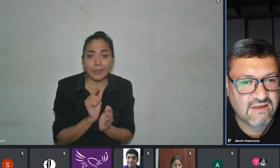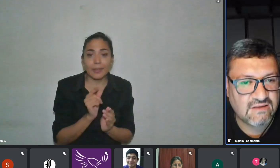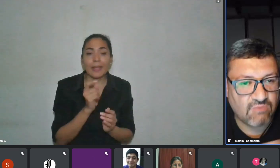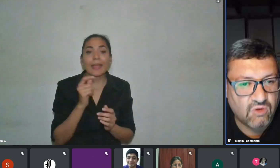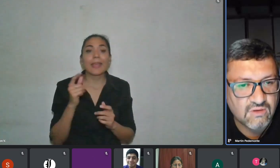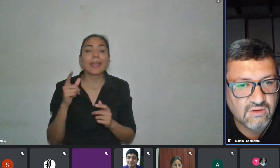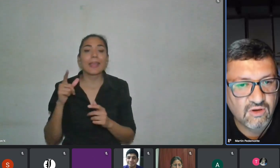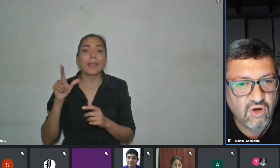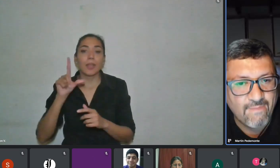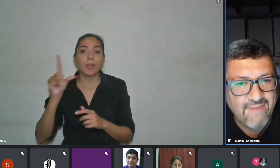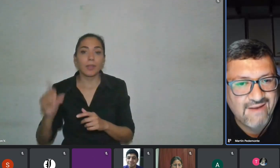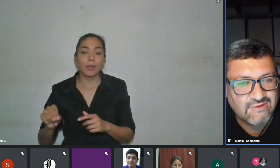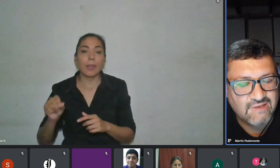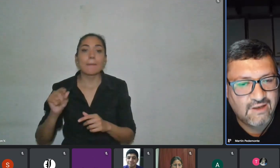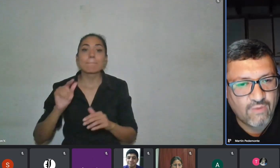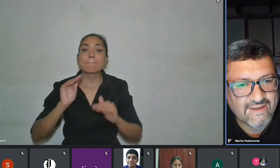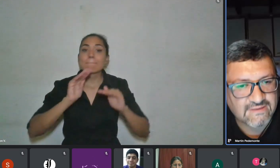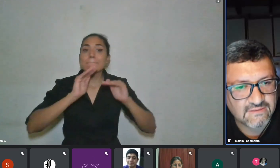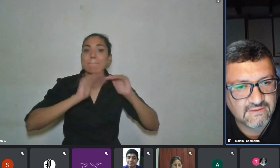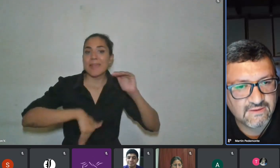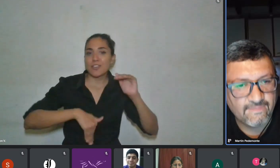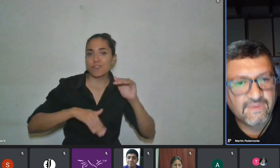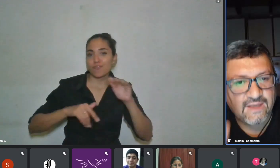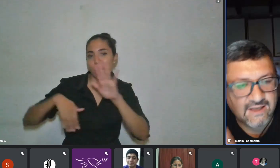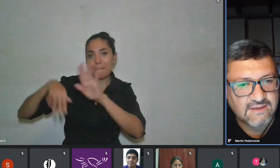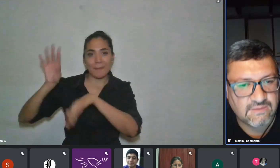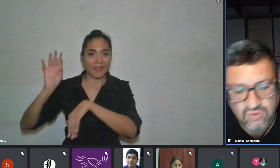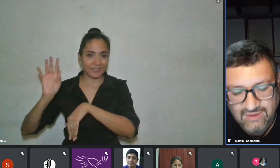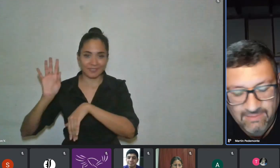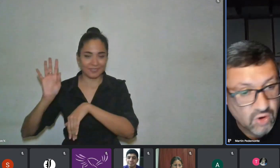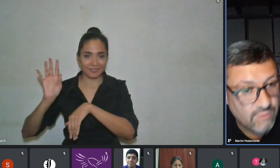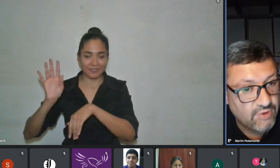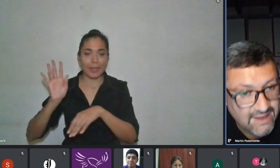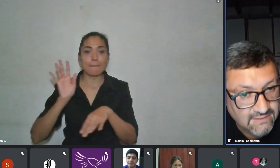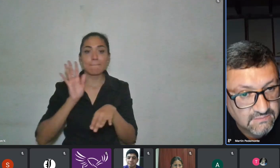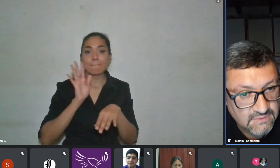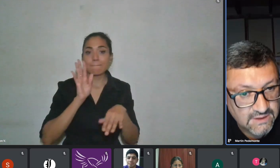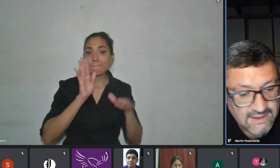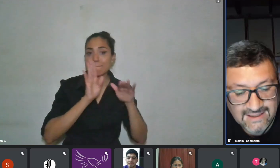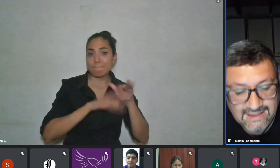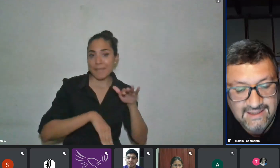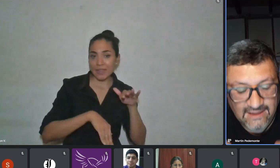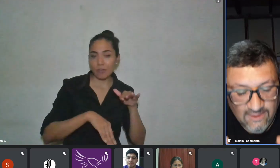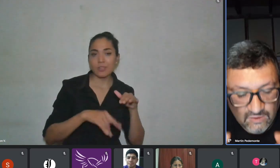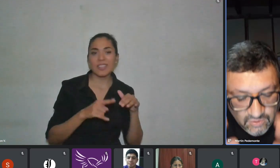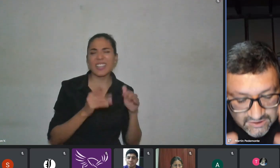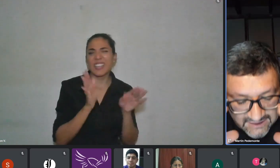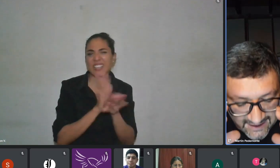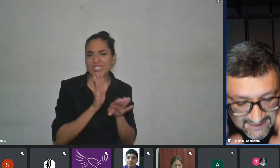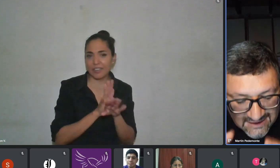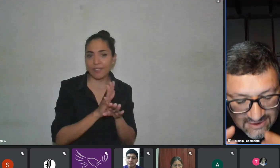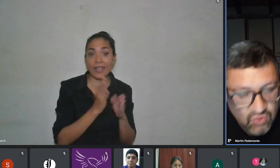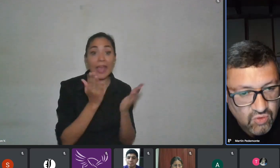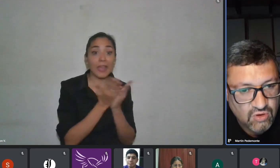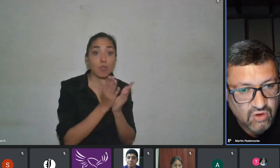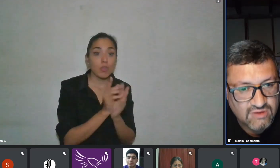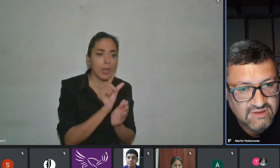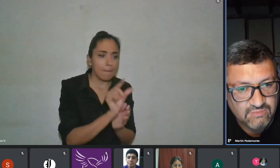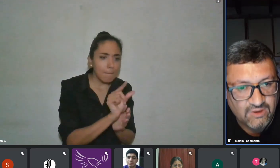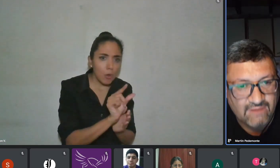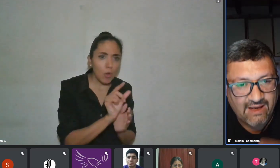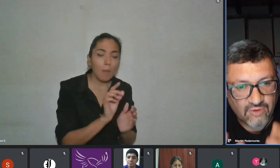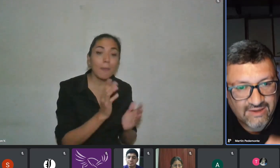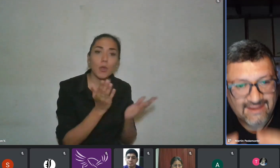the less is more. Lo menos es lo más. Hay que siempre estudiar poco, pero bien. Y cuando vos tengas ese